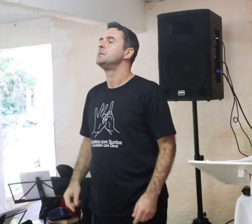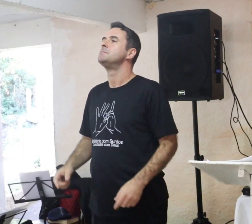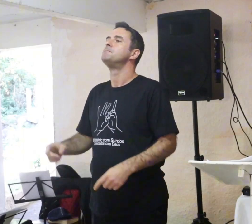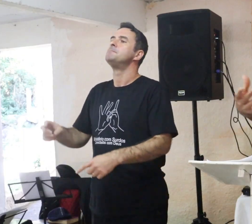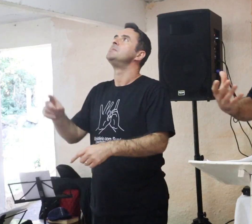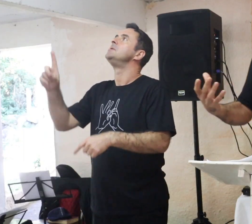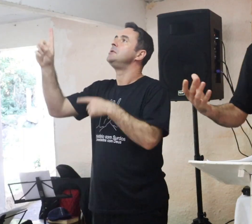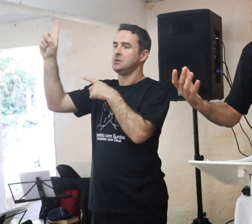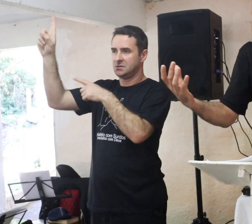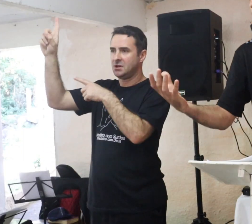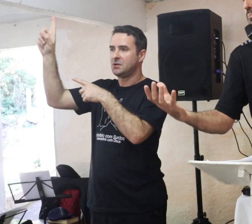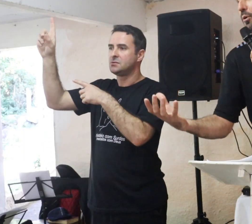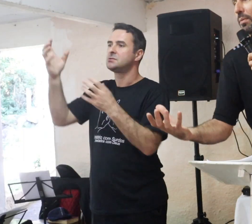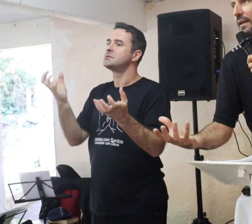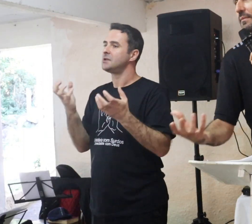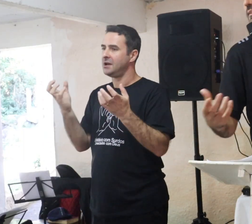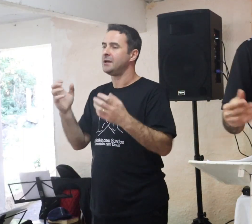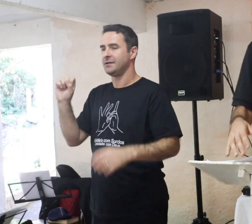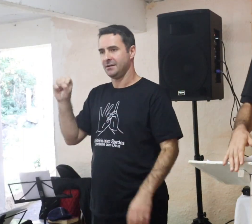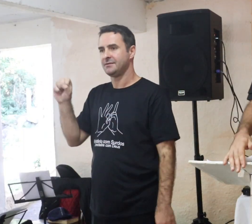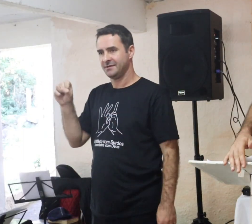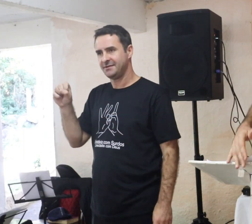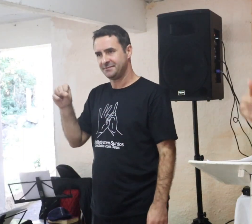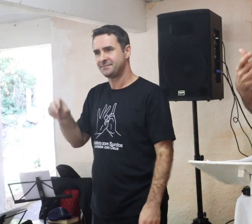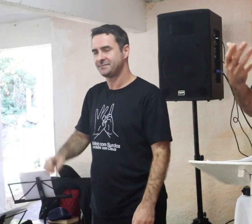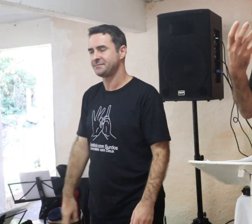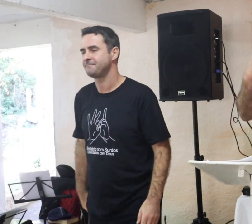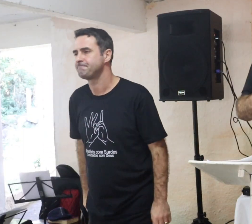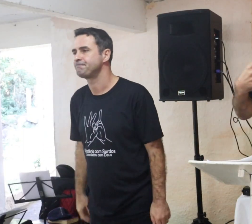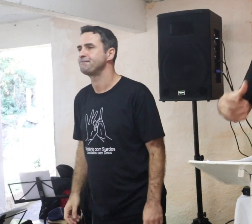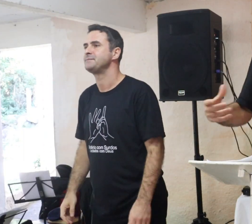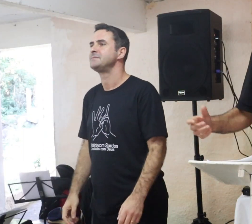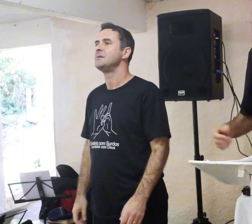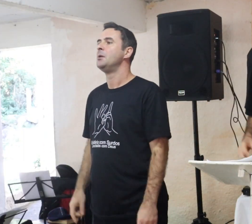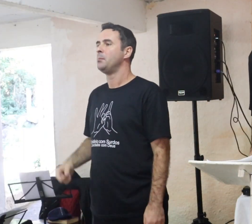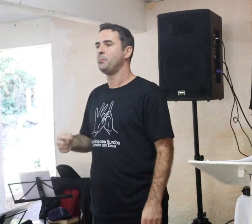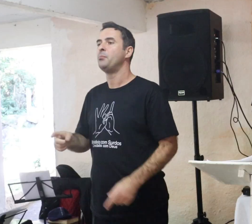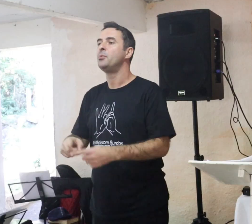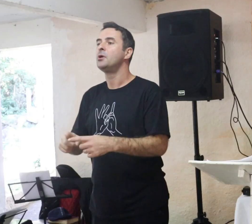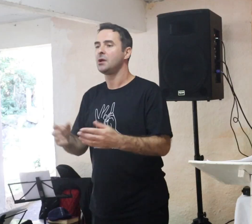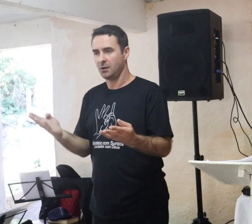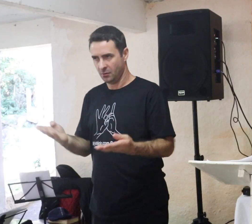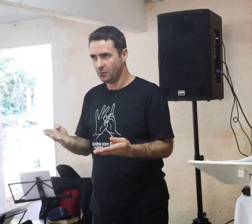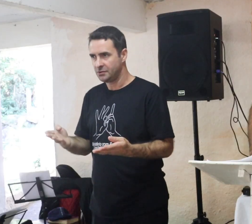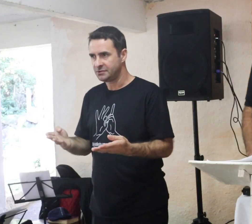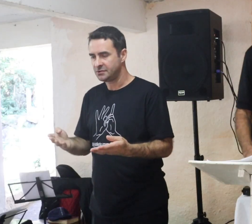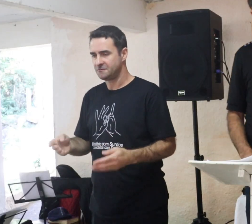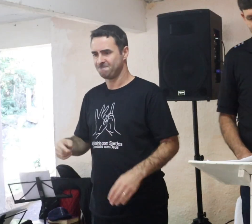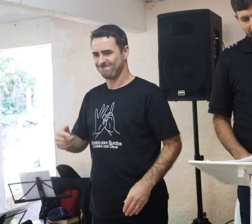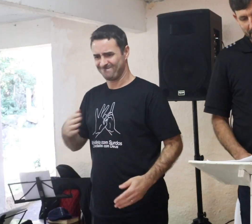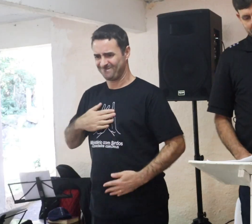solução divina para esse problema da limitação dos nossos corpos atuais.